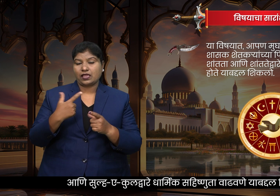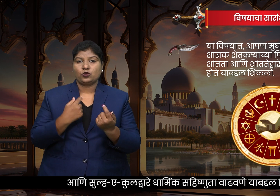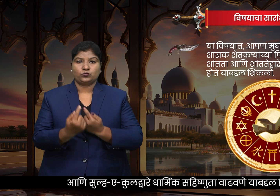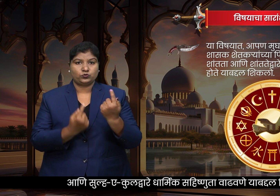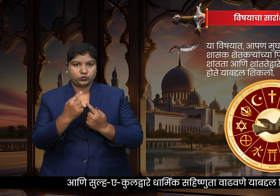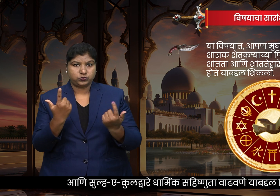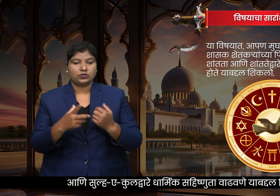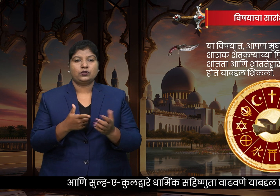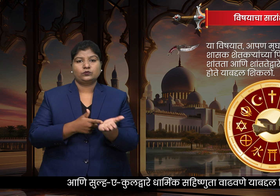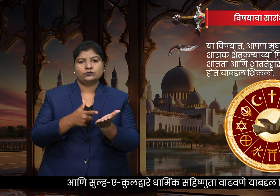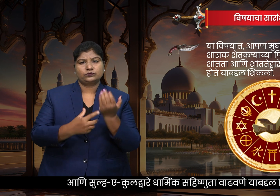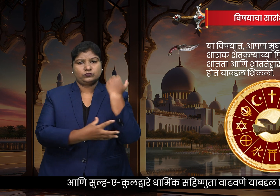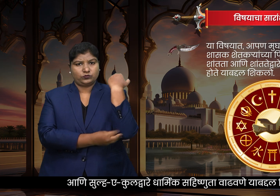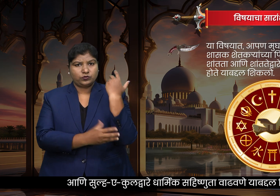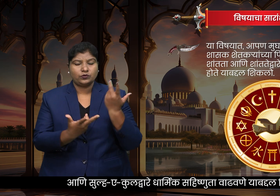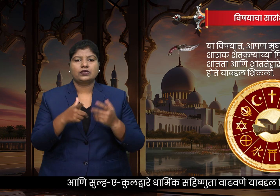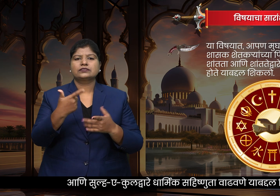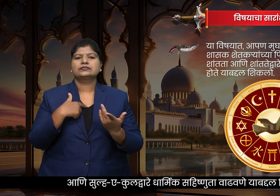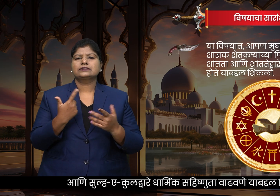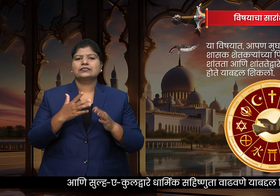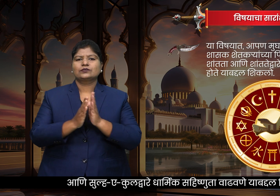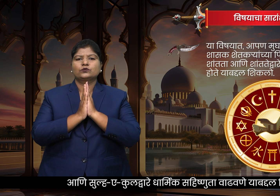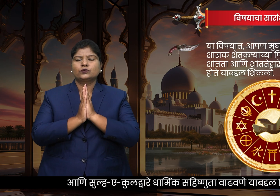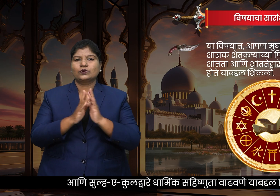सहिष्णुता वाढवणे याबद्दल शिकलो.